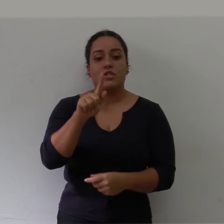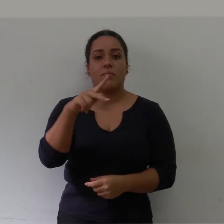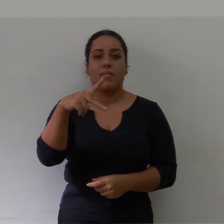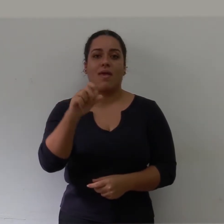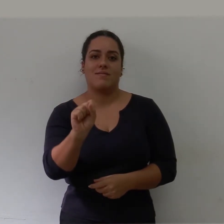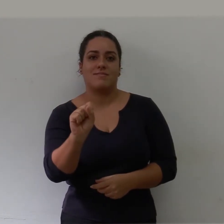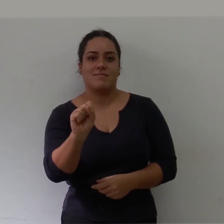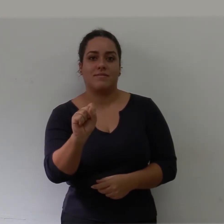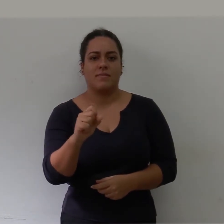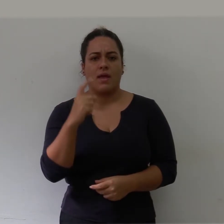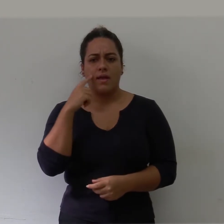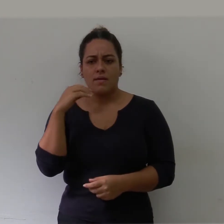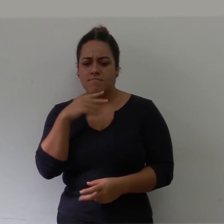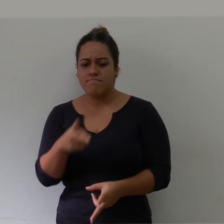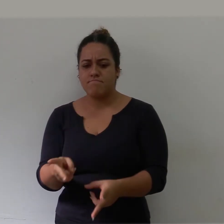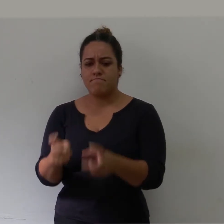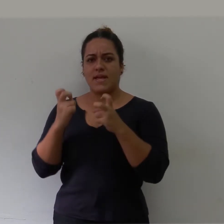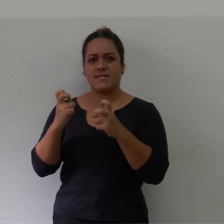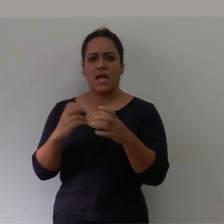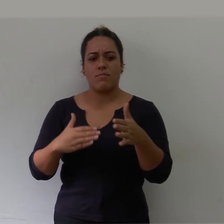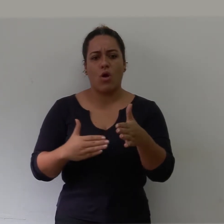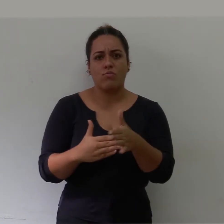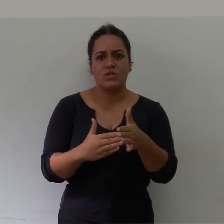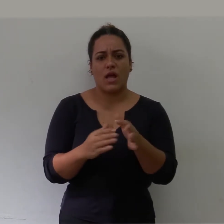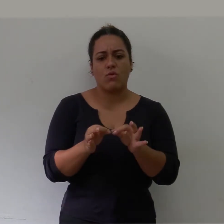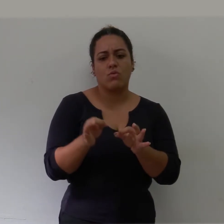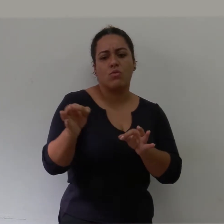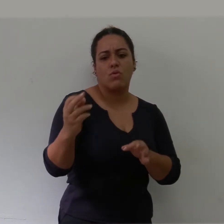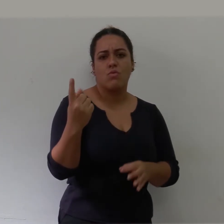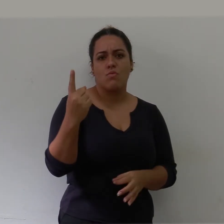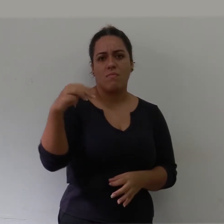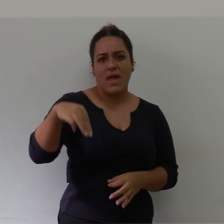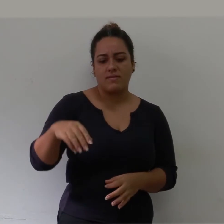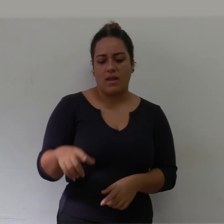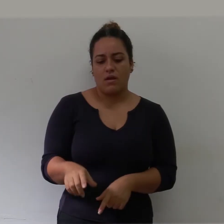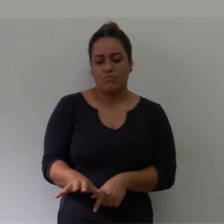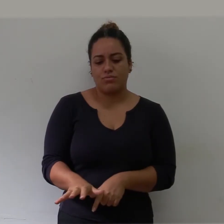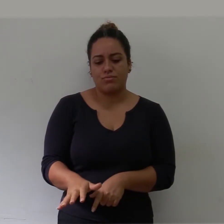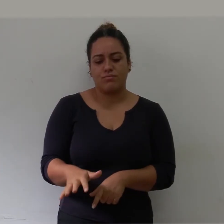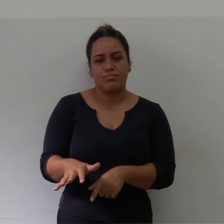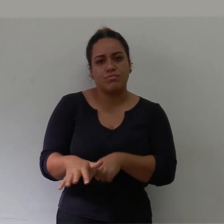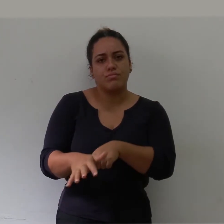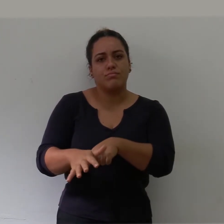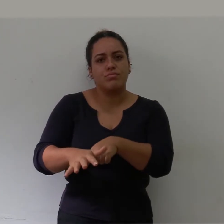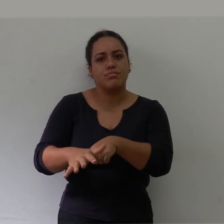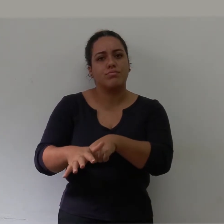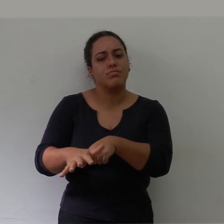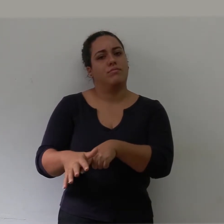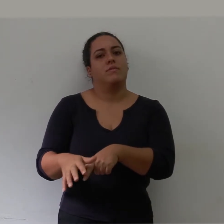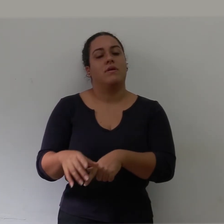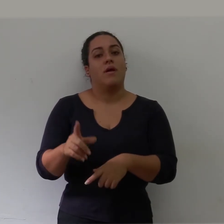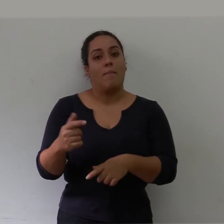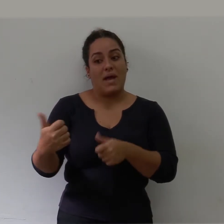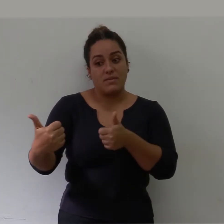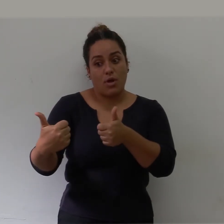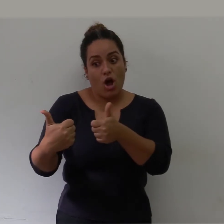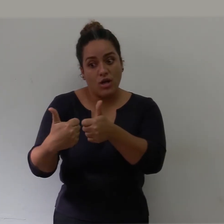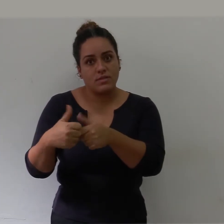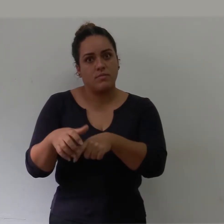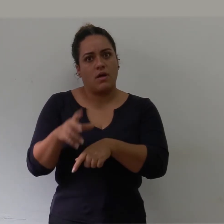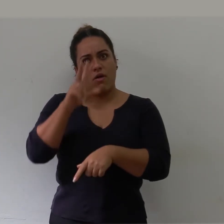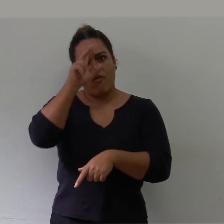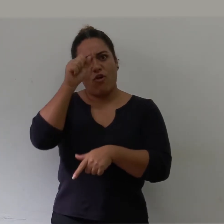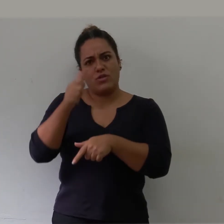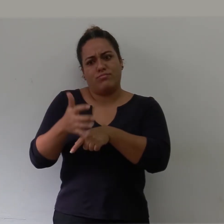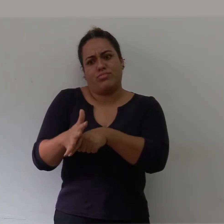Se tiver um obstáculo a 1 metro de distância, ela começa a vibrar conforme a distância do objeto. Quanto mais próximo o objeto, maior vai